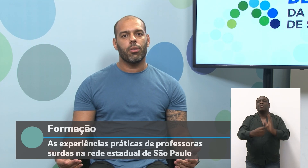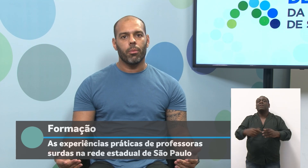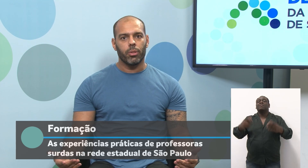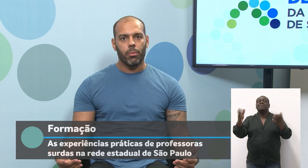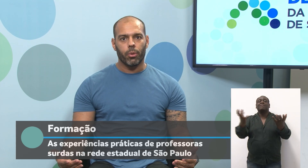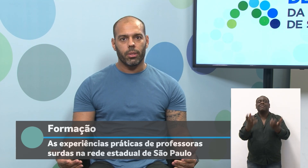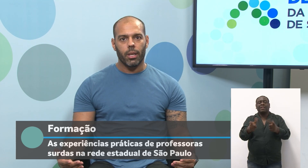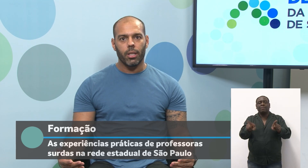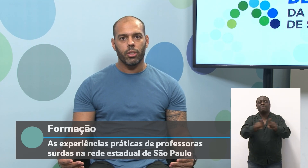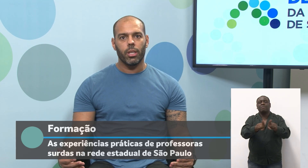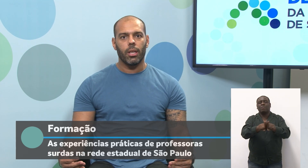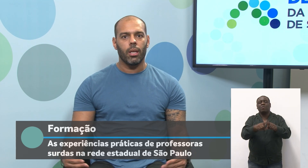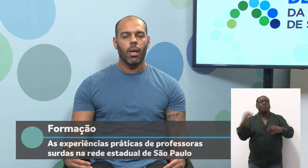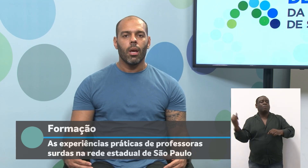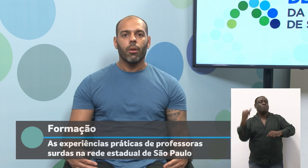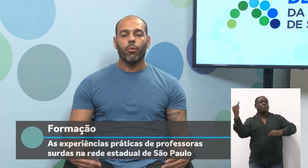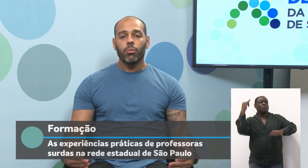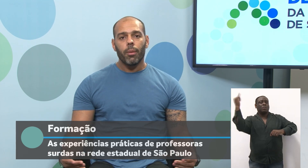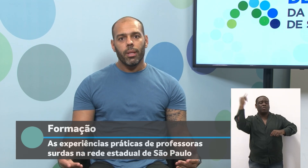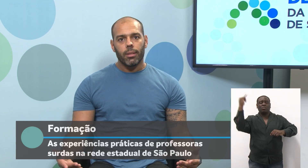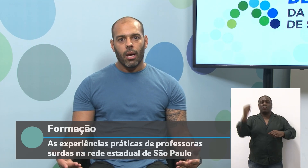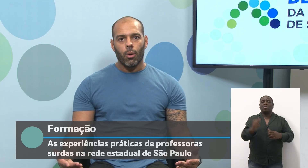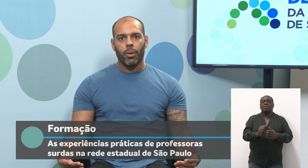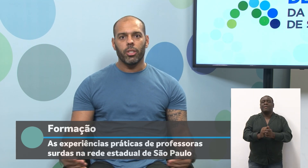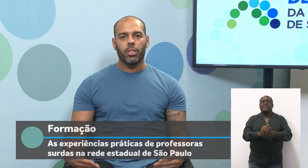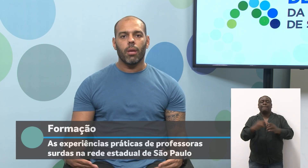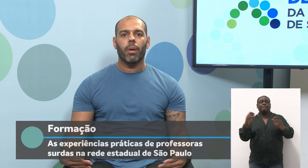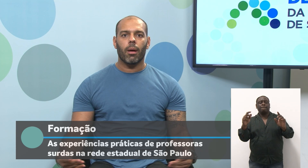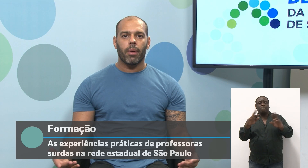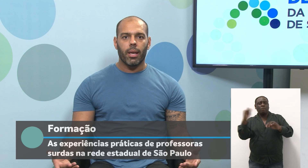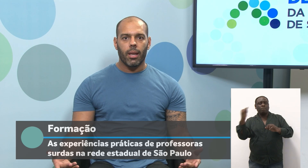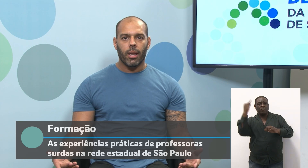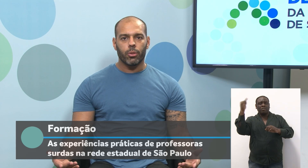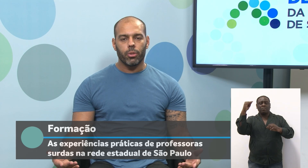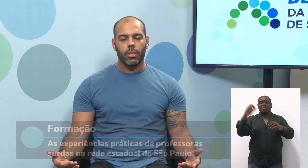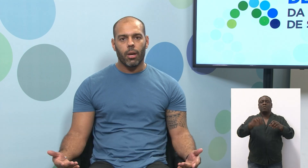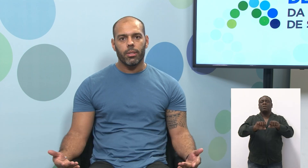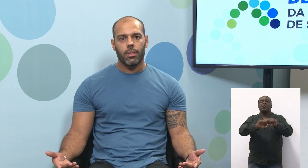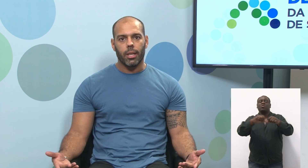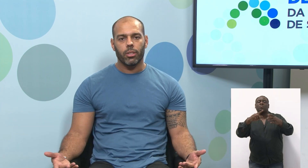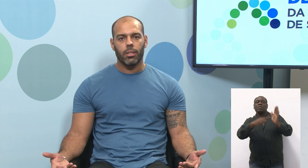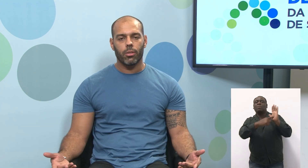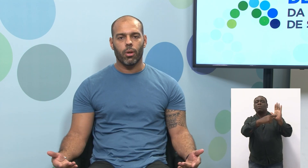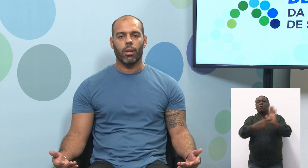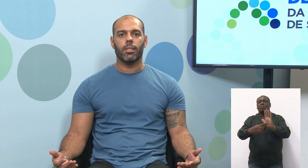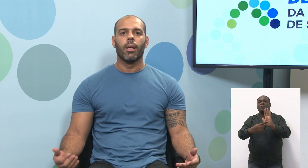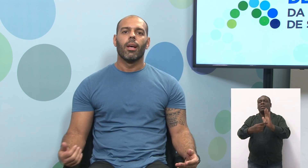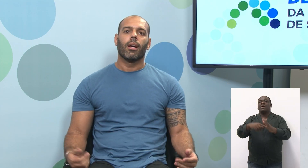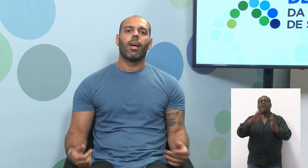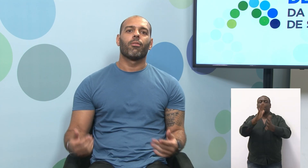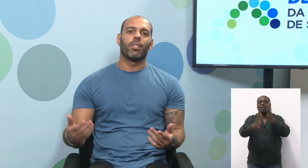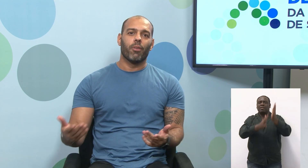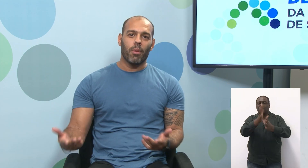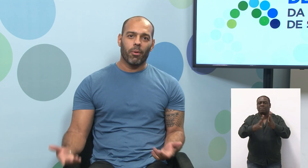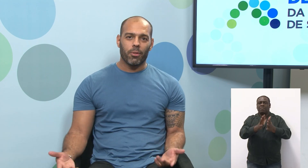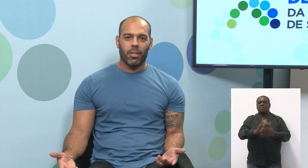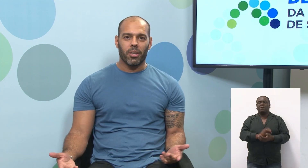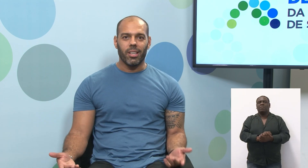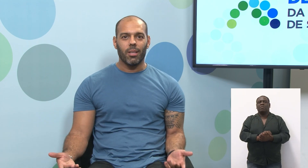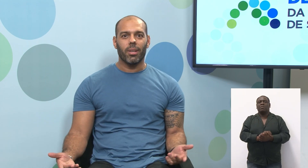iniciativa muito importante e fundamental para a gente quebrar a barreira atitudinal existente nas escolas. Claro, você foi minha professora de